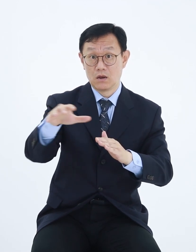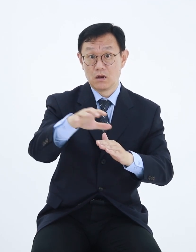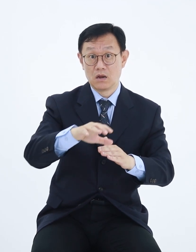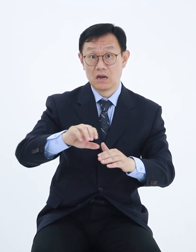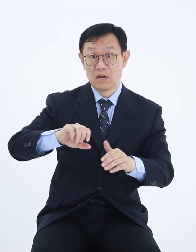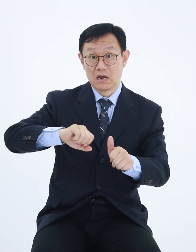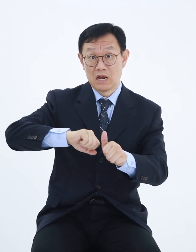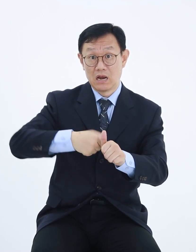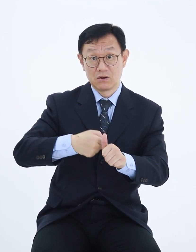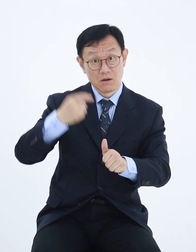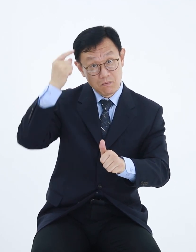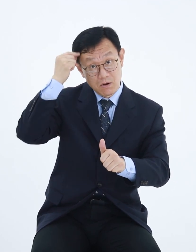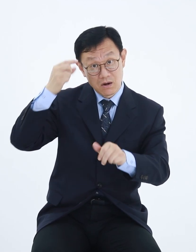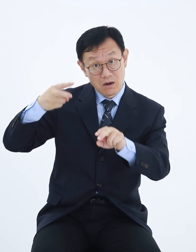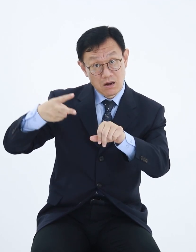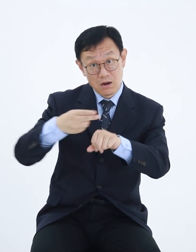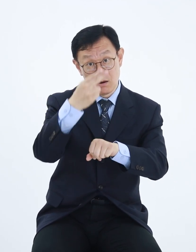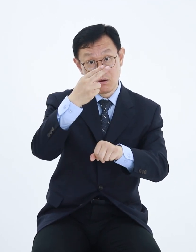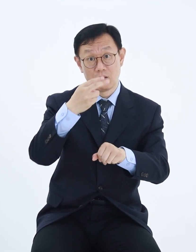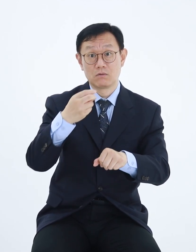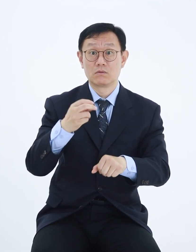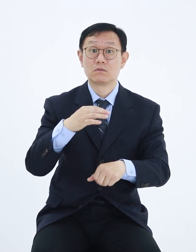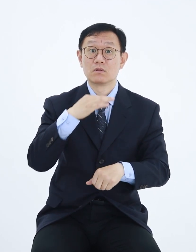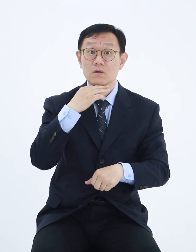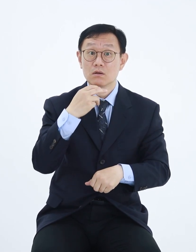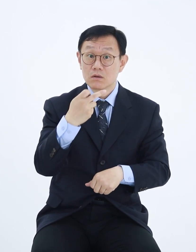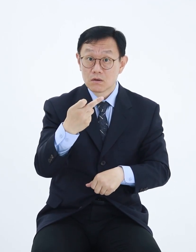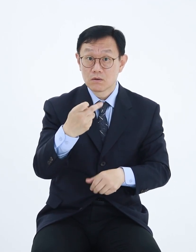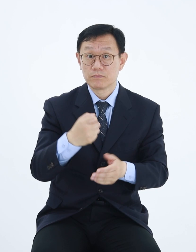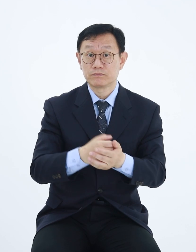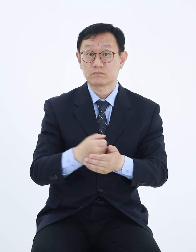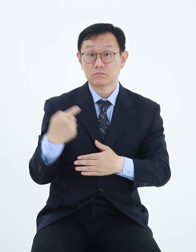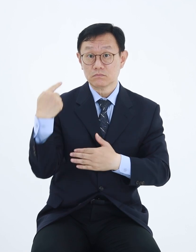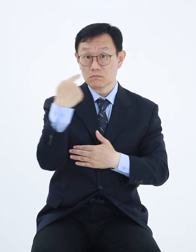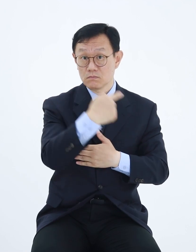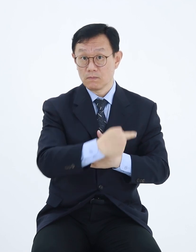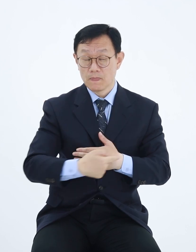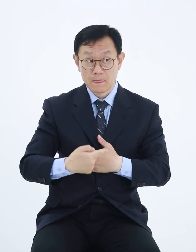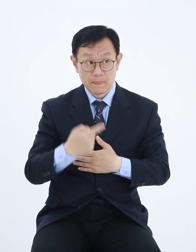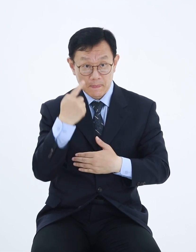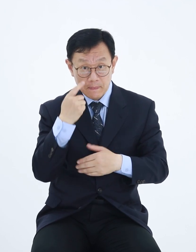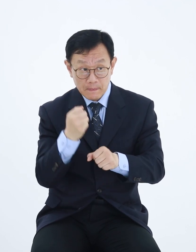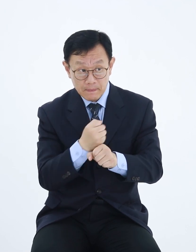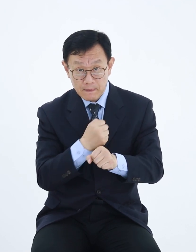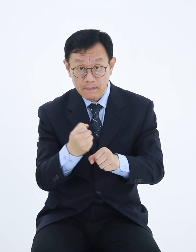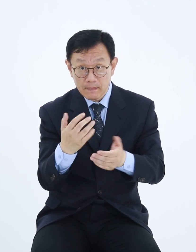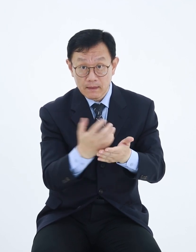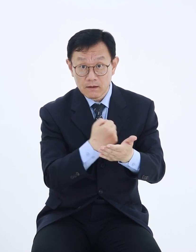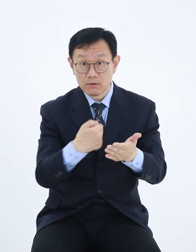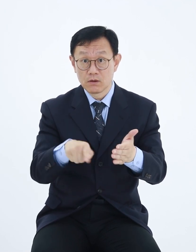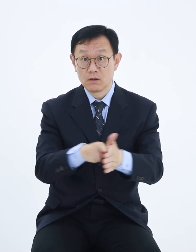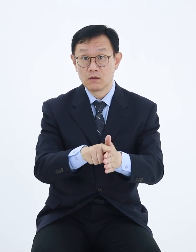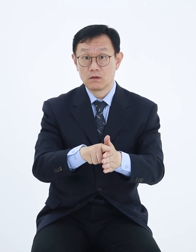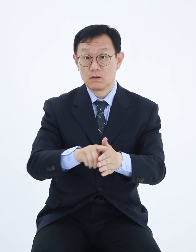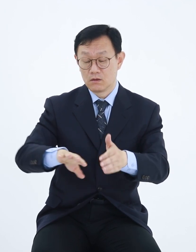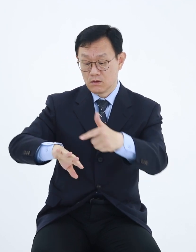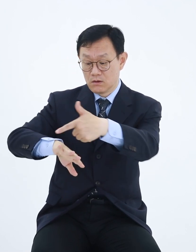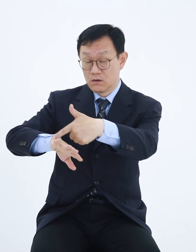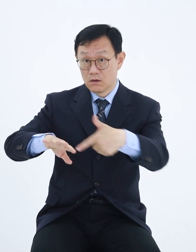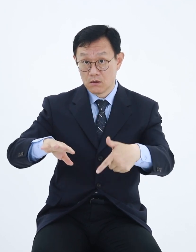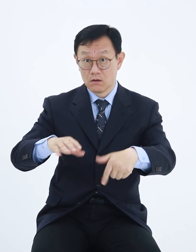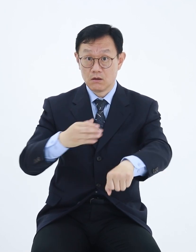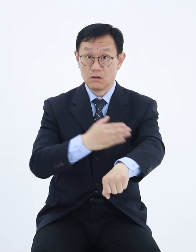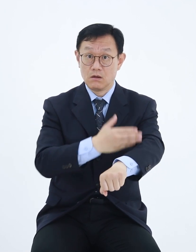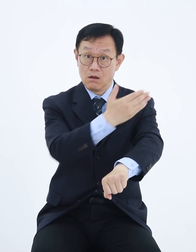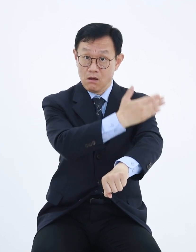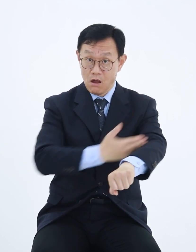강제로 머리카락을 잘렸고 12살 때는 알비노의 신체를 노리는 사람에 의해 오른편 손가락 3개와